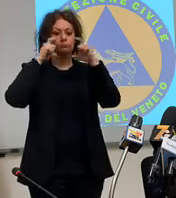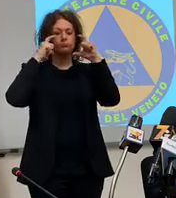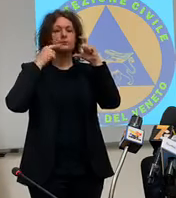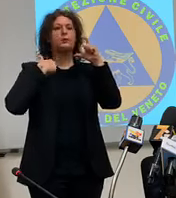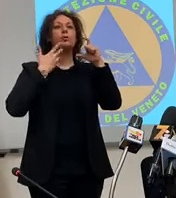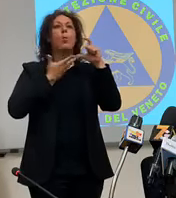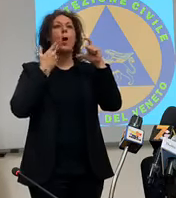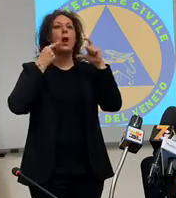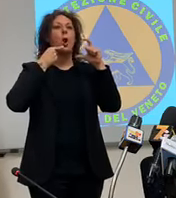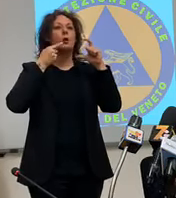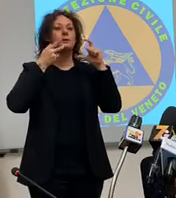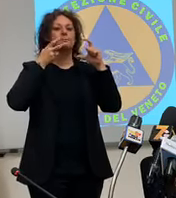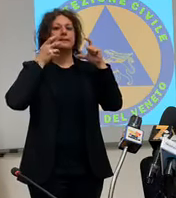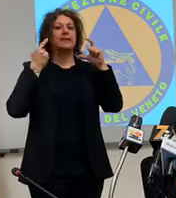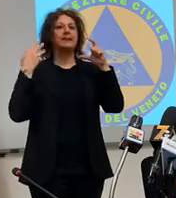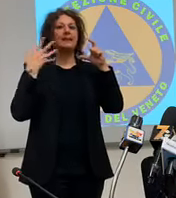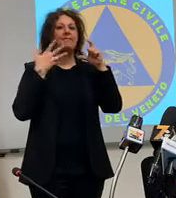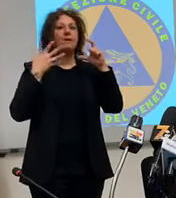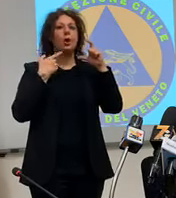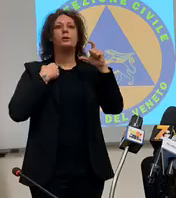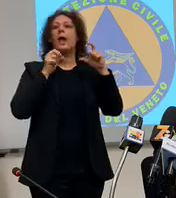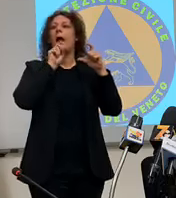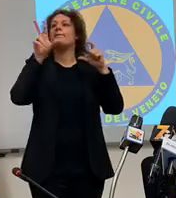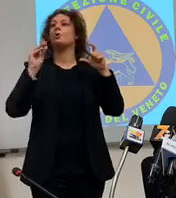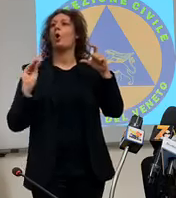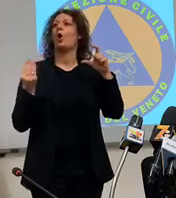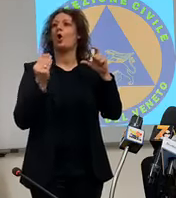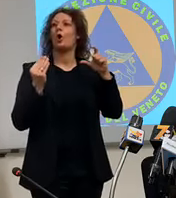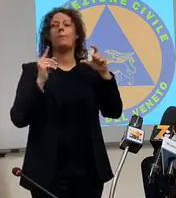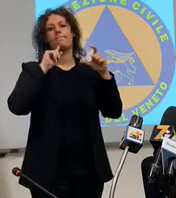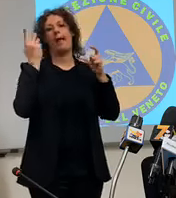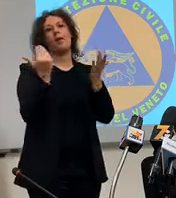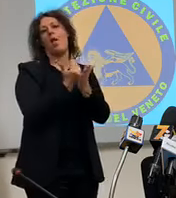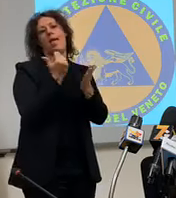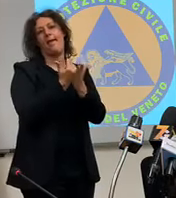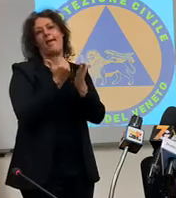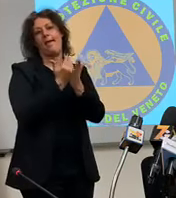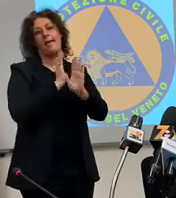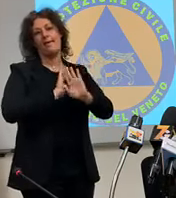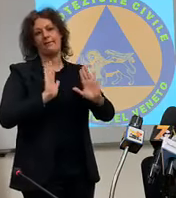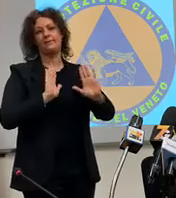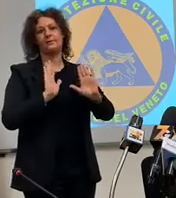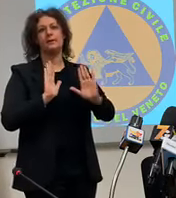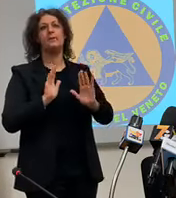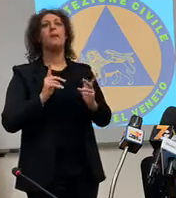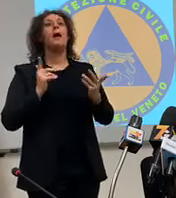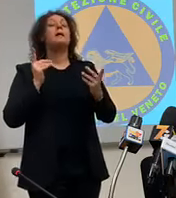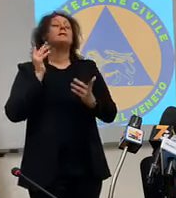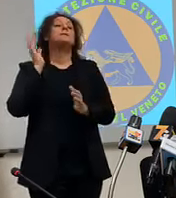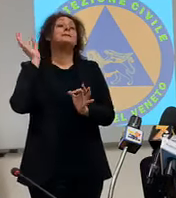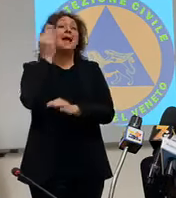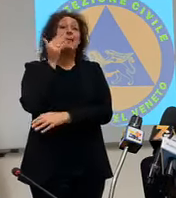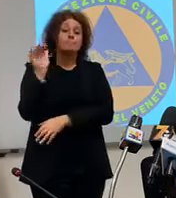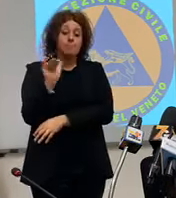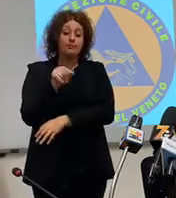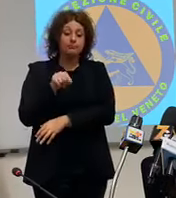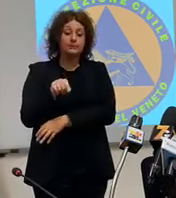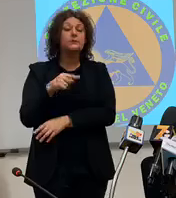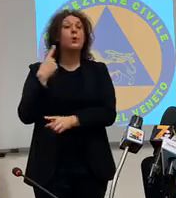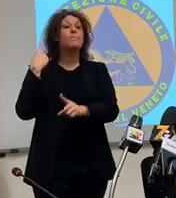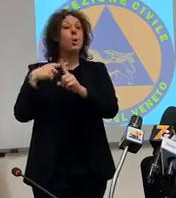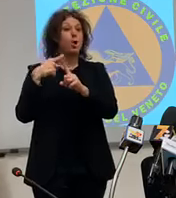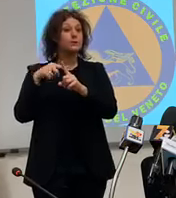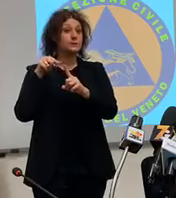respirare eccetera ma è solo legata a questo ma effettivamente il bambino positivo potrebbe Insomma diffondere il